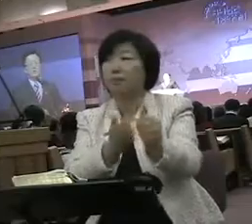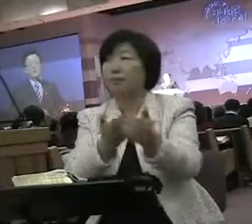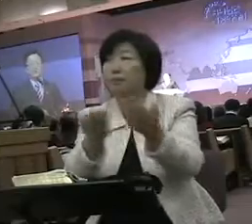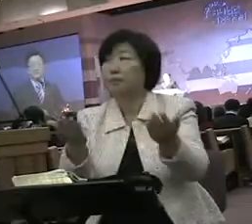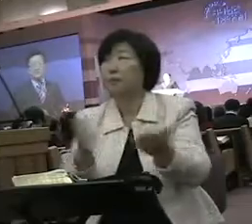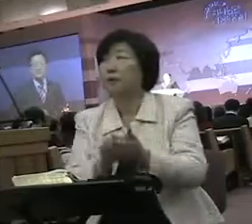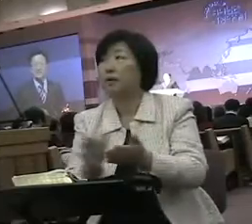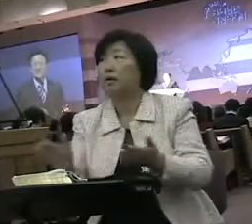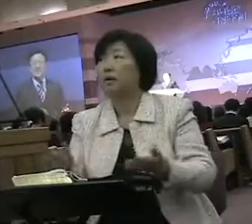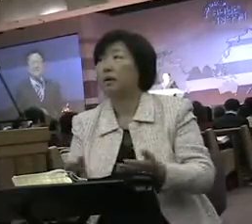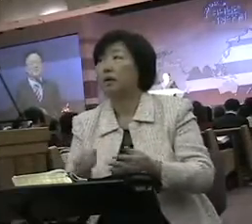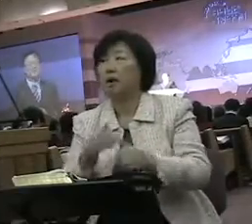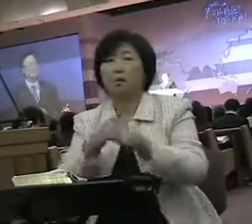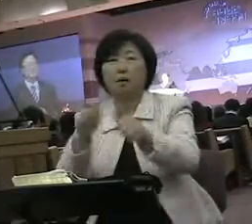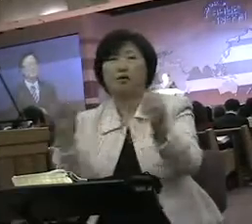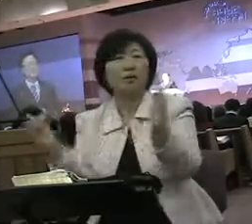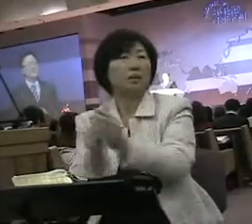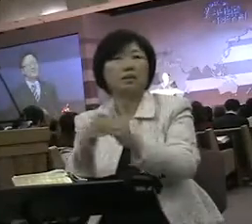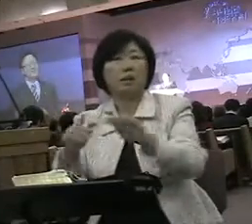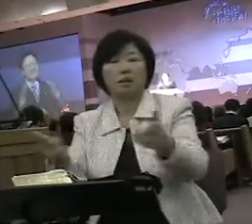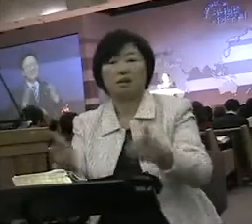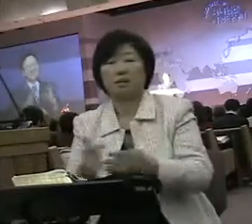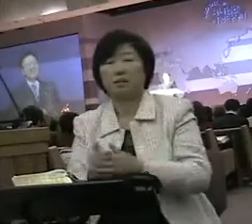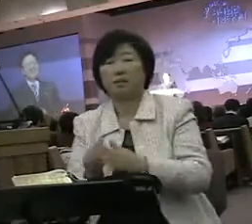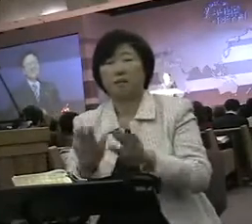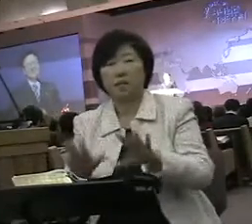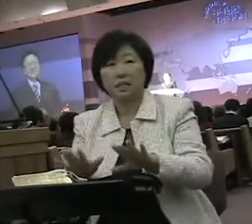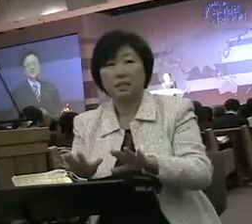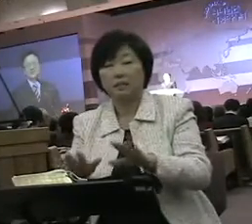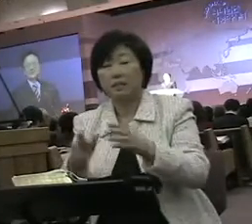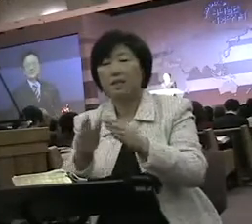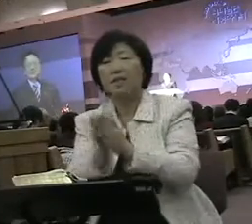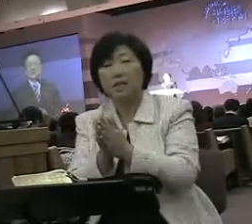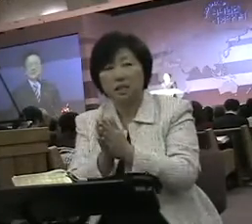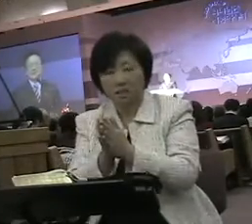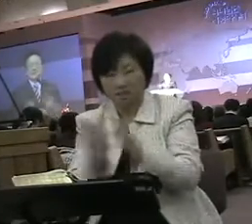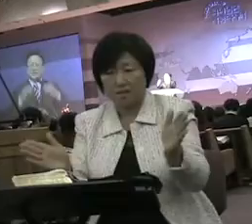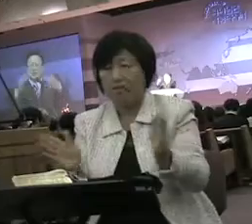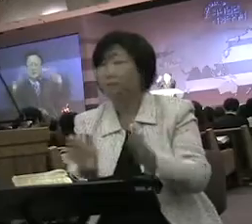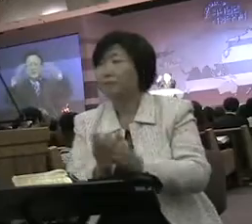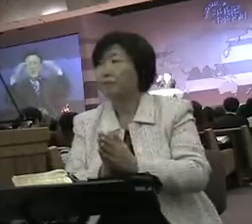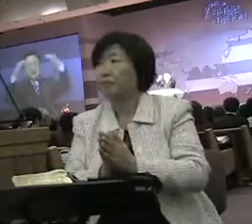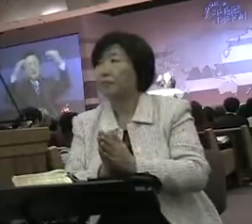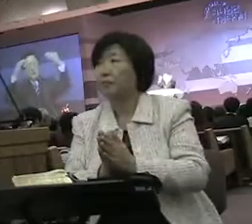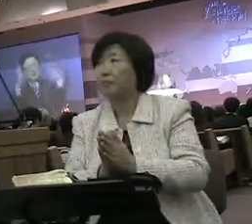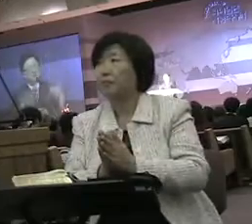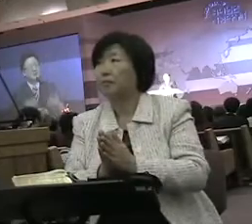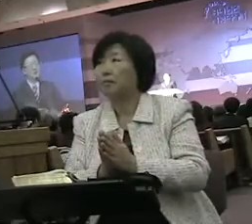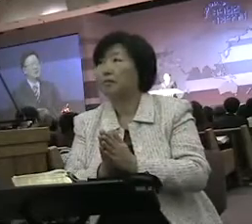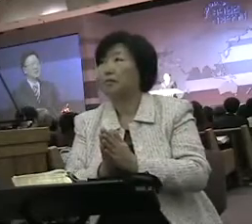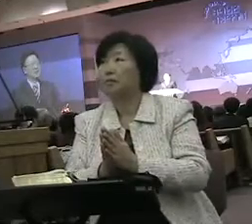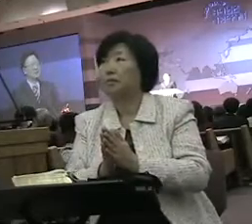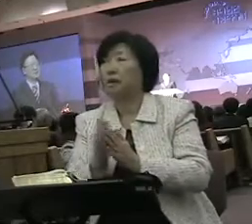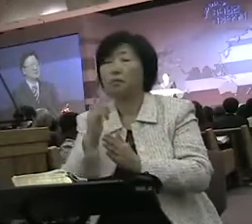여러분, 파송이 끝이 아니지 않습니까? 이제 시작이지 않습니까? 저희가 해야 될 수많은 사역들이 앞에